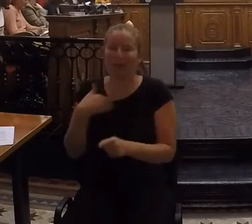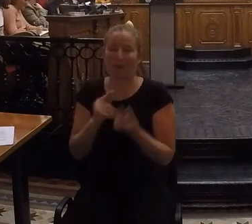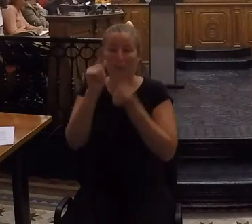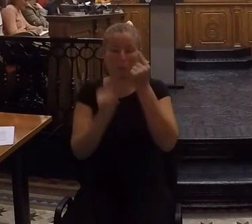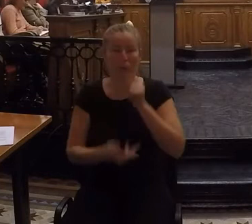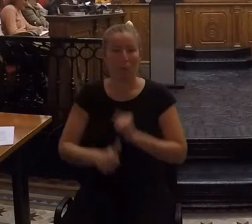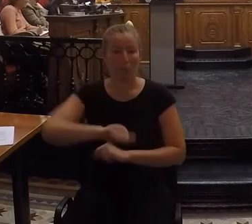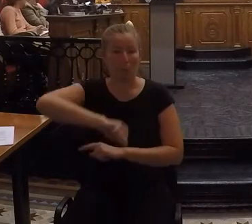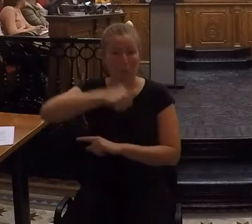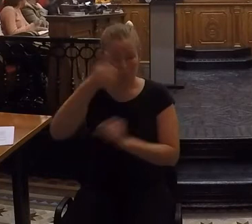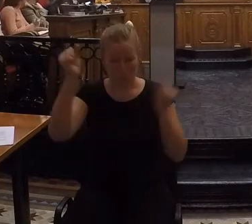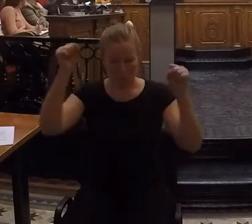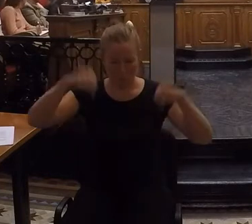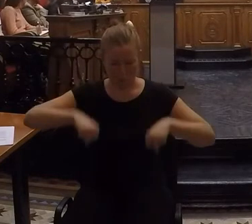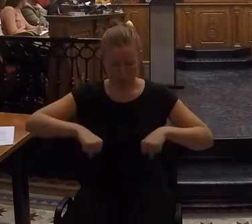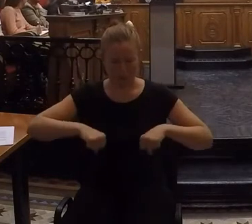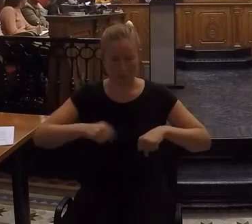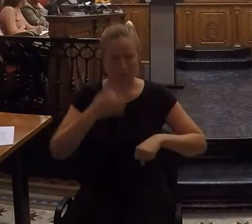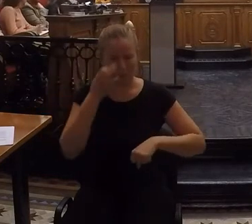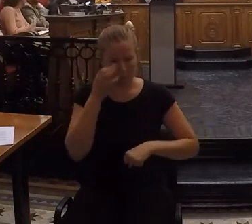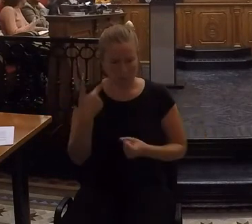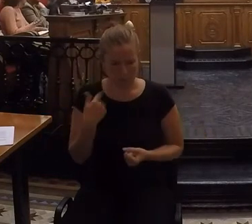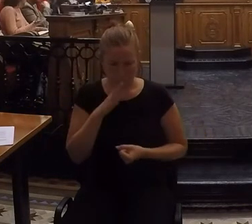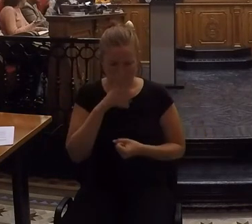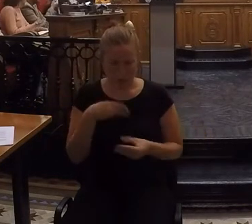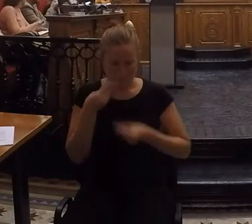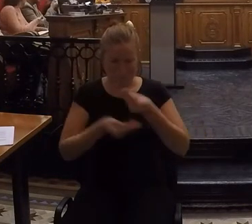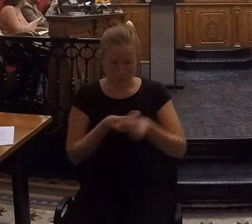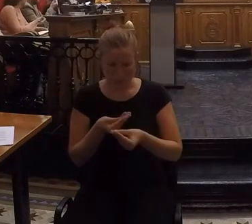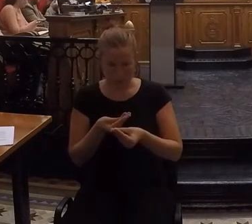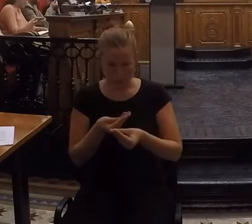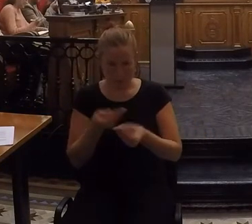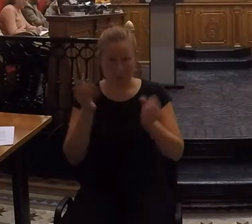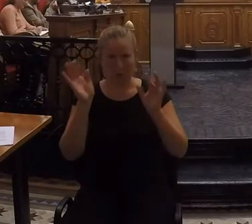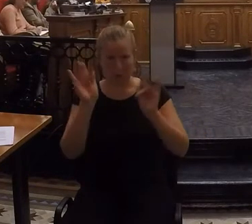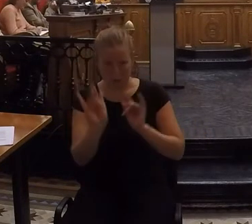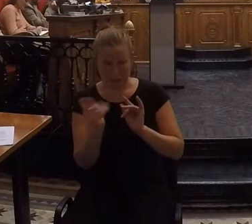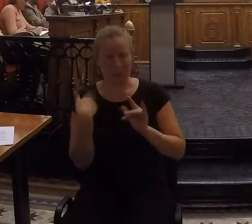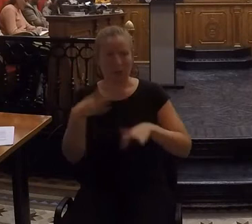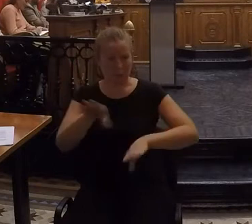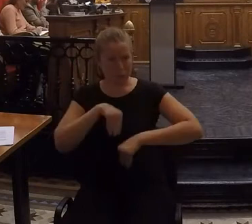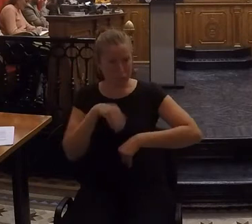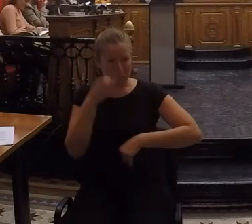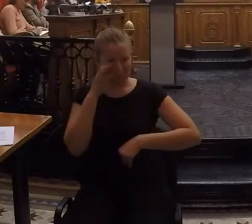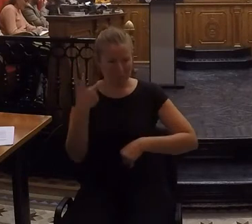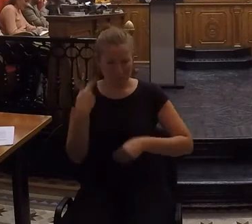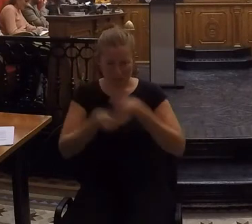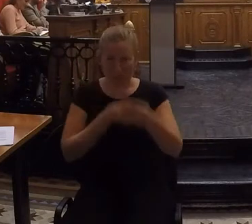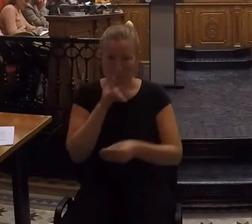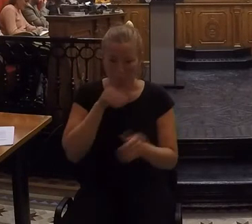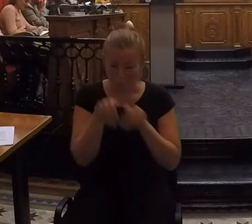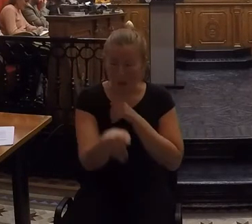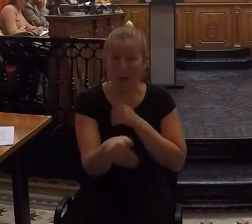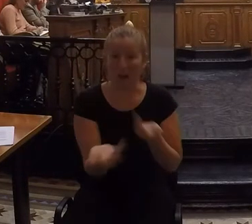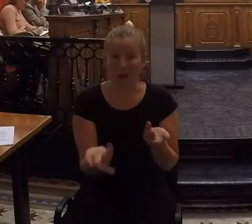sentido tiene hacer algo hoy a sabiendas de que está mal? Esta es la forma de trabajar de los gestores que nos gobiernan.